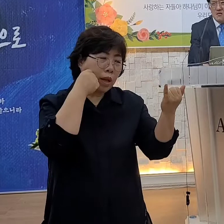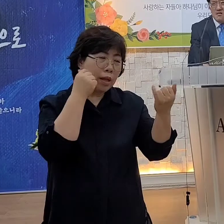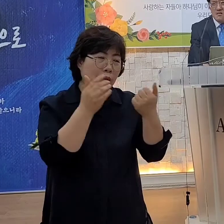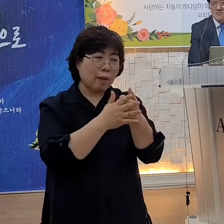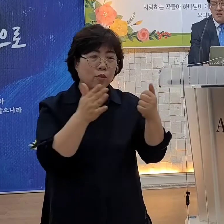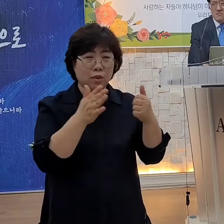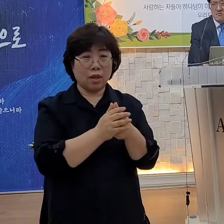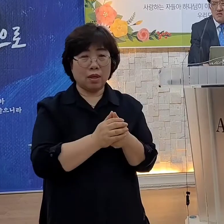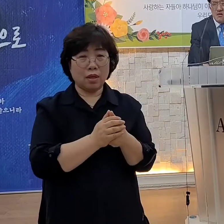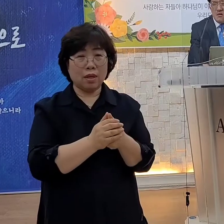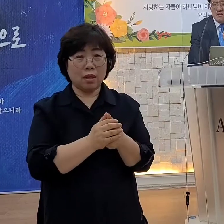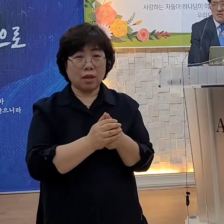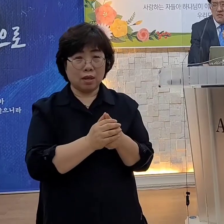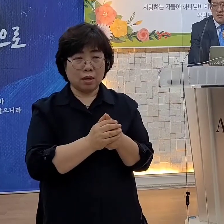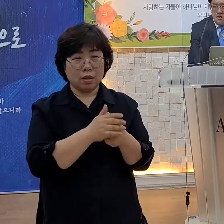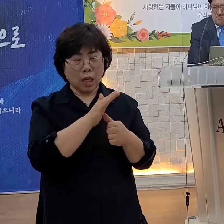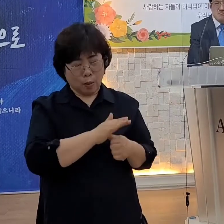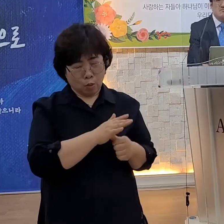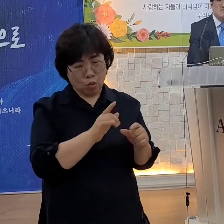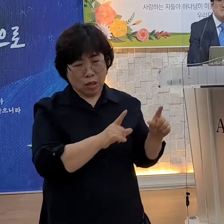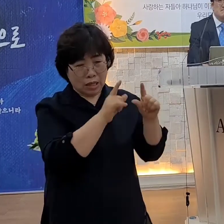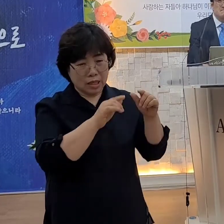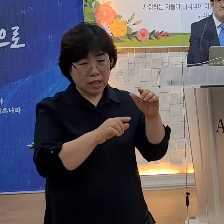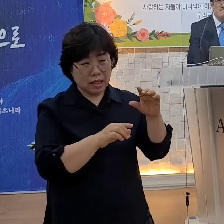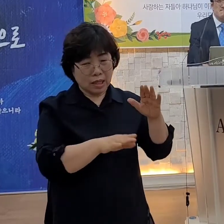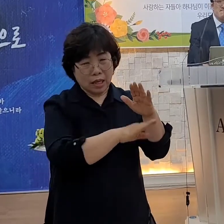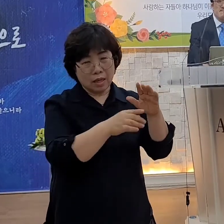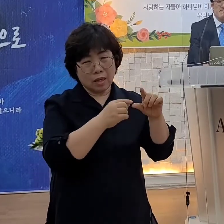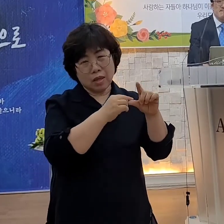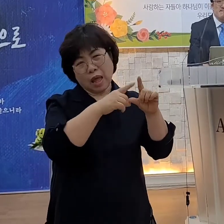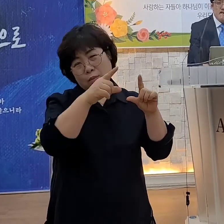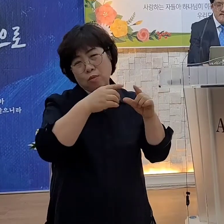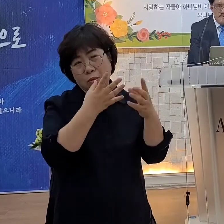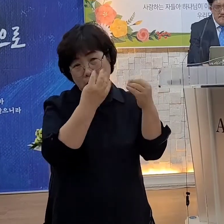어려워서 사는 가정이 마지못해 사는 가정이 대부분입니다.